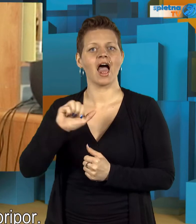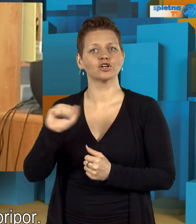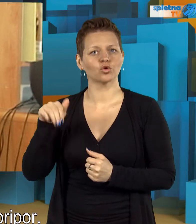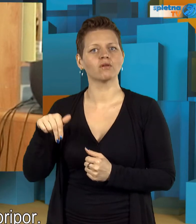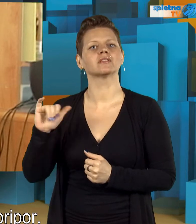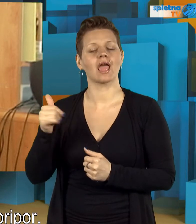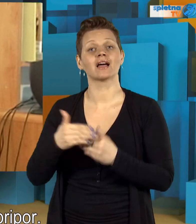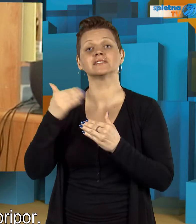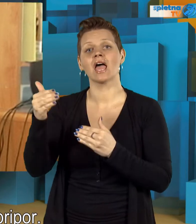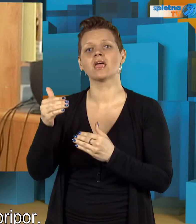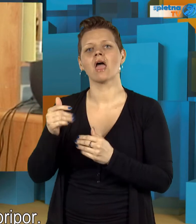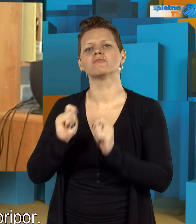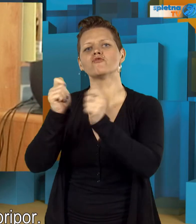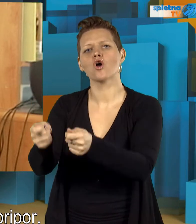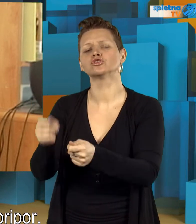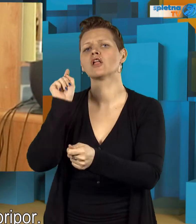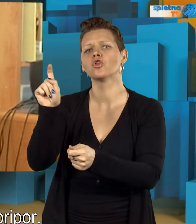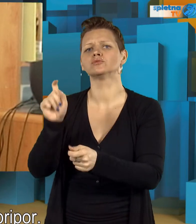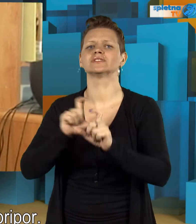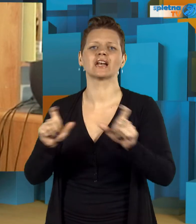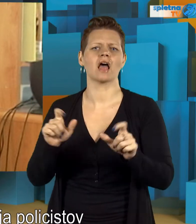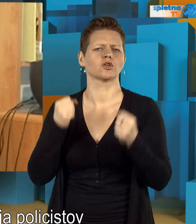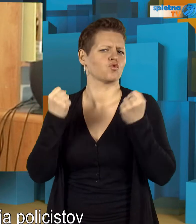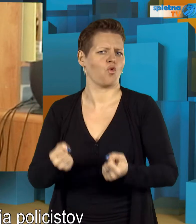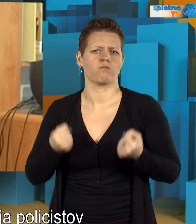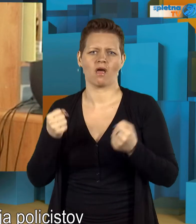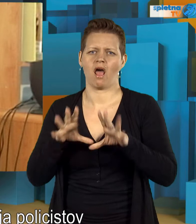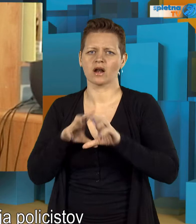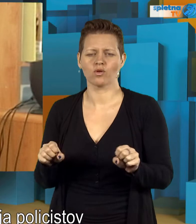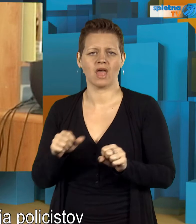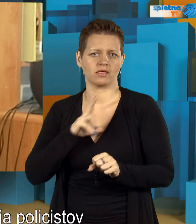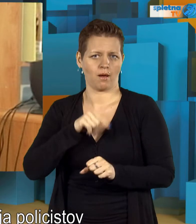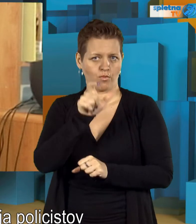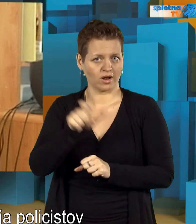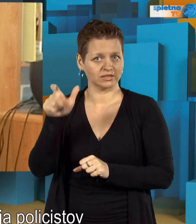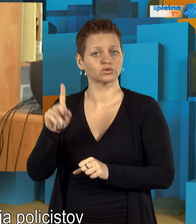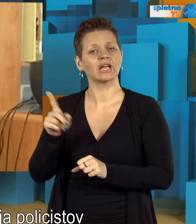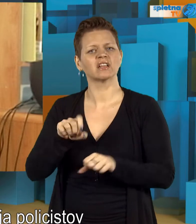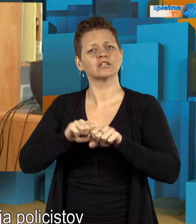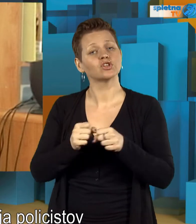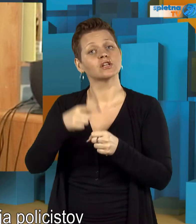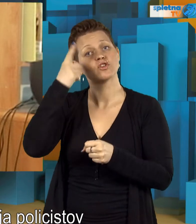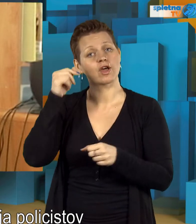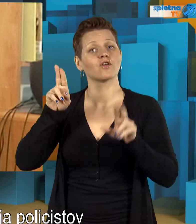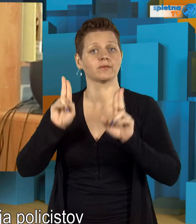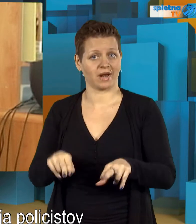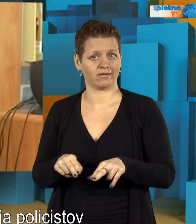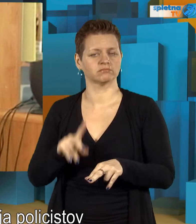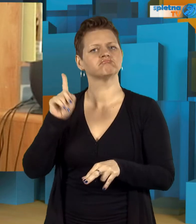LaShawn je kasneje vložila tožbo zaradi grobega ravnanja policistov in kršenja človekovih pravic in zahtevala